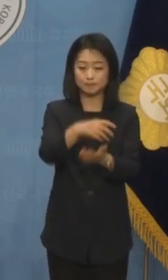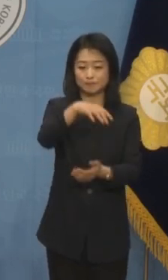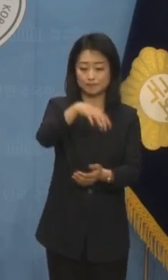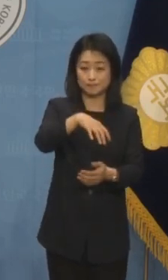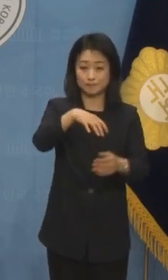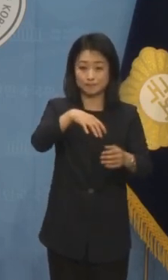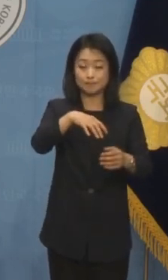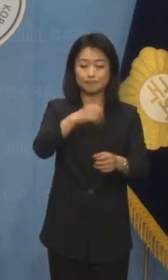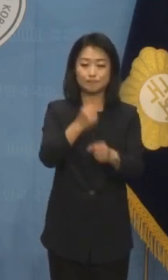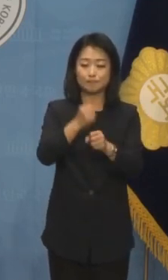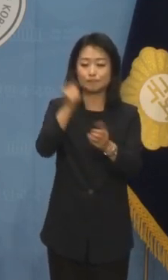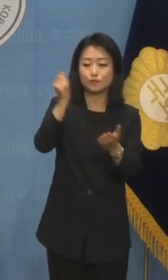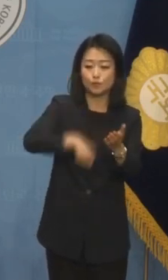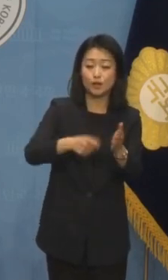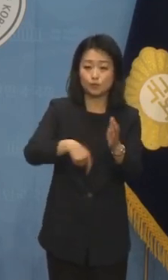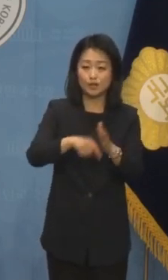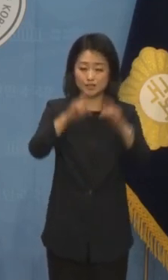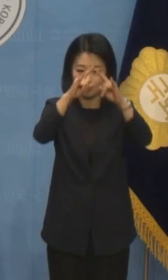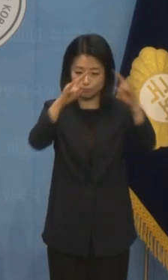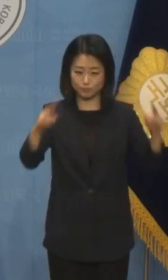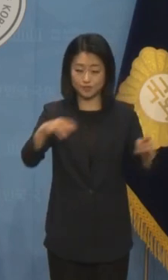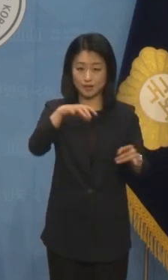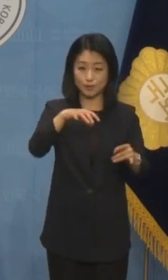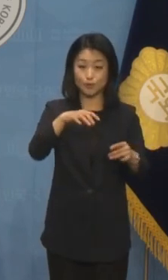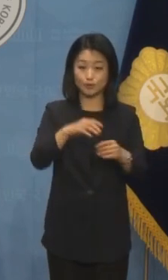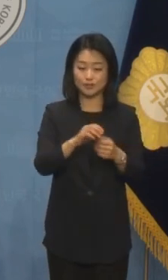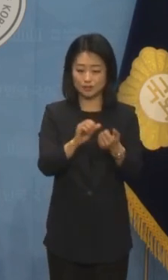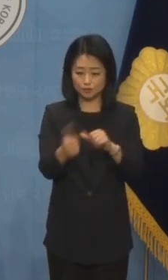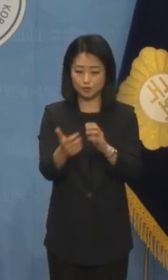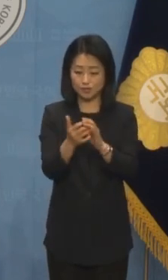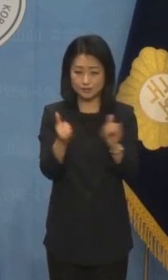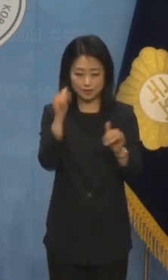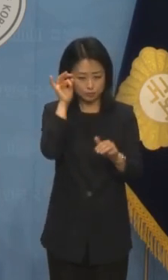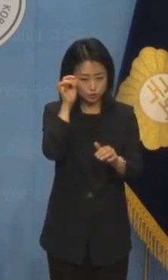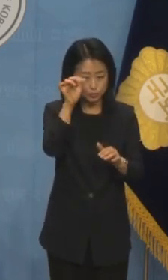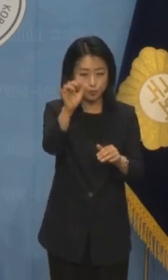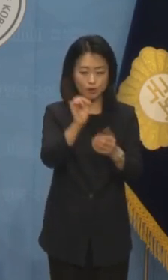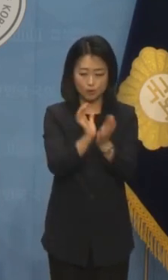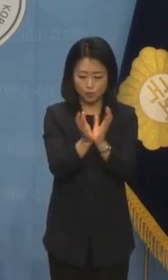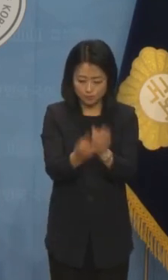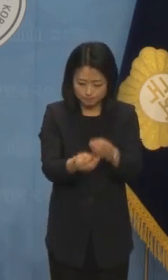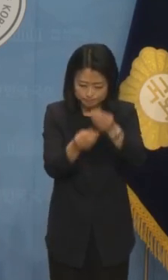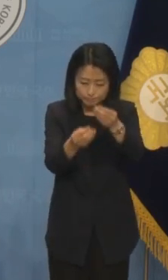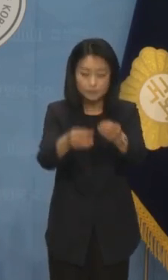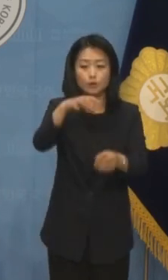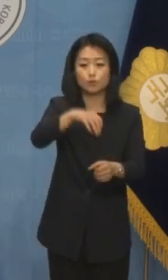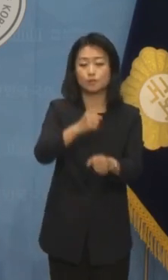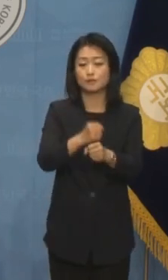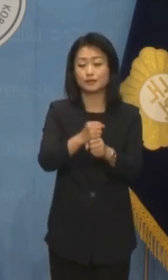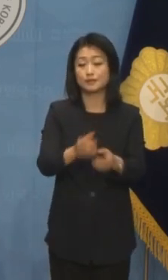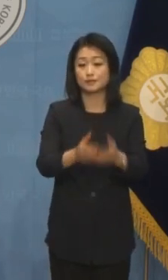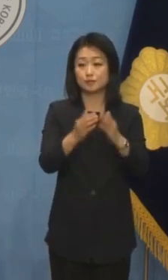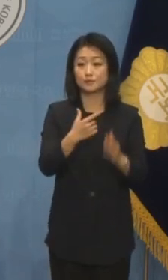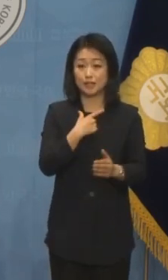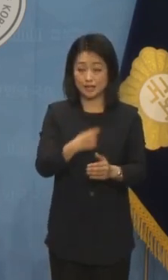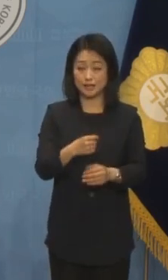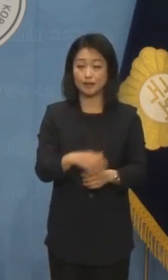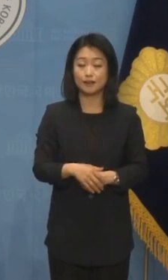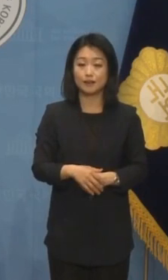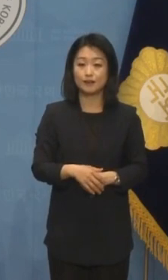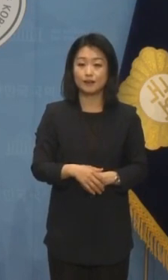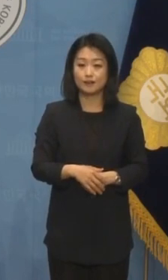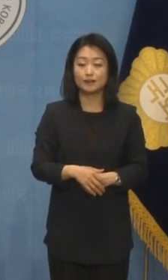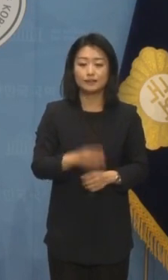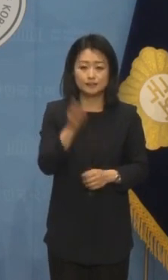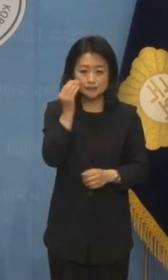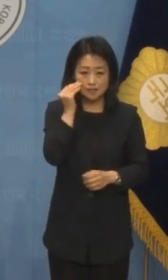차립니다. 지금까지 돌아가신 모든 전세 사기 피해자들을 함께 추모하고 반드시 21대 국회에서 선구제, 후회수